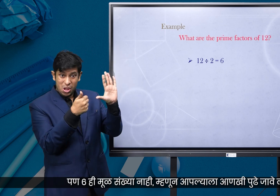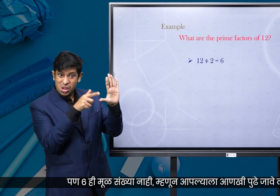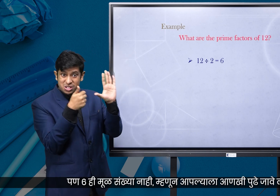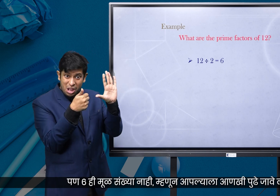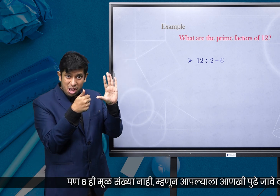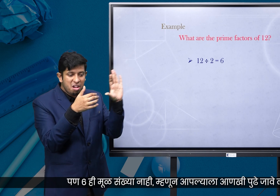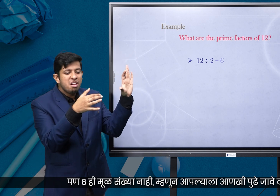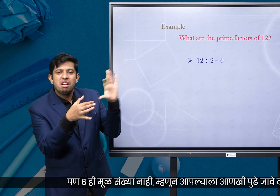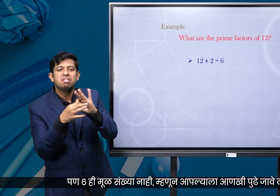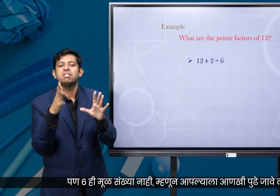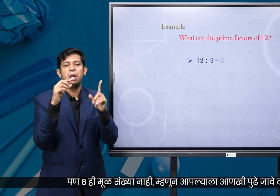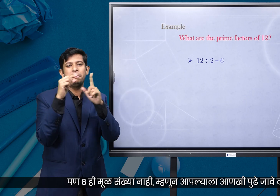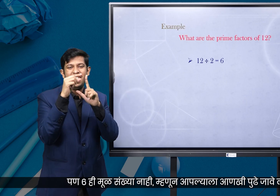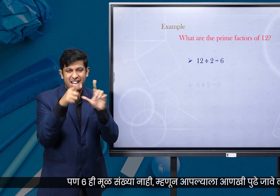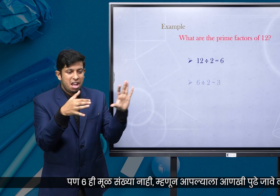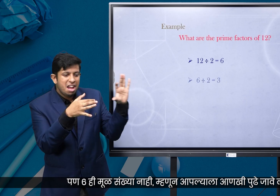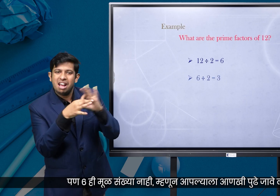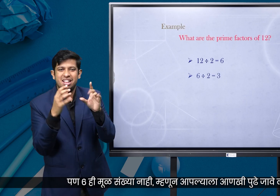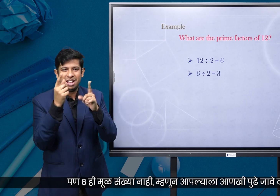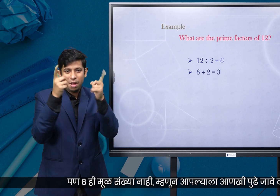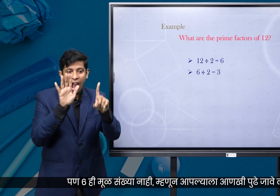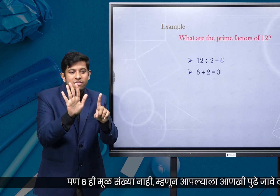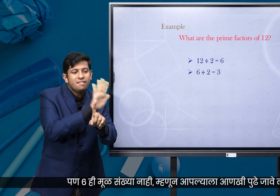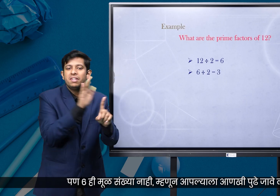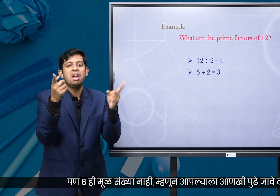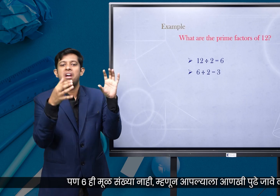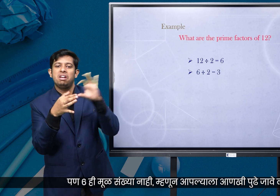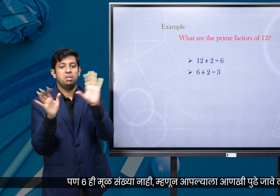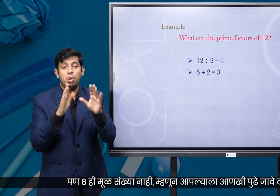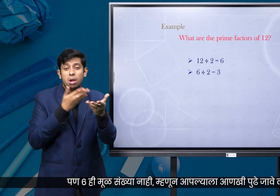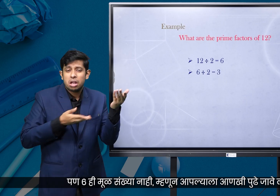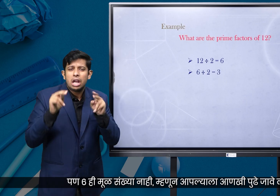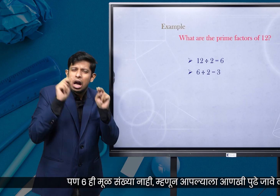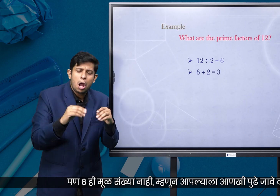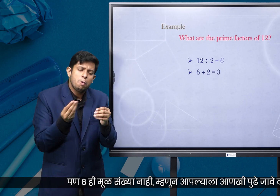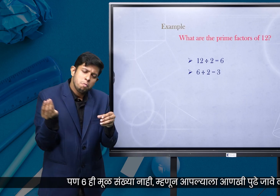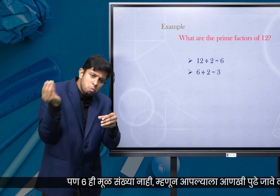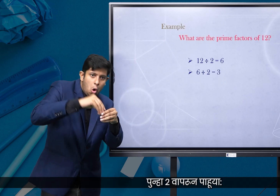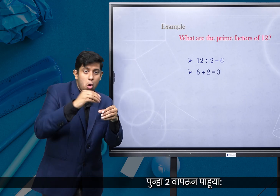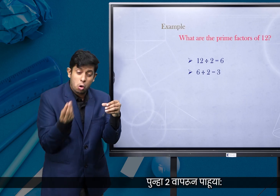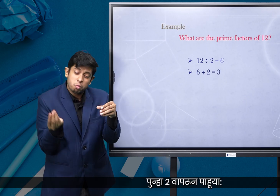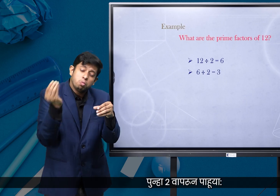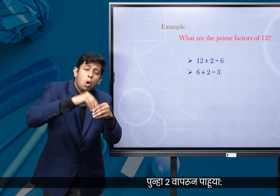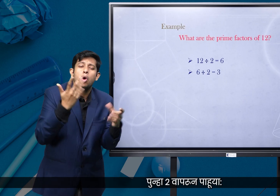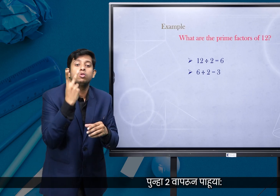6 ही मूळ संख्या नाही म्हणून आपल्याला आणखी पुढे जावे लागेल. पुन्हा 2 वापरून